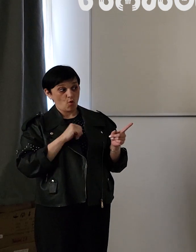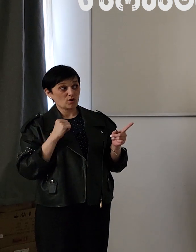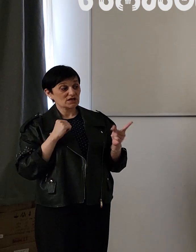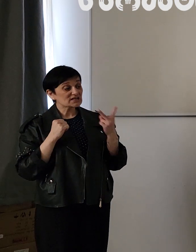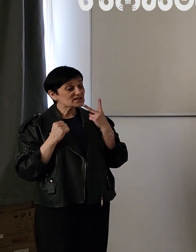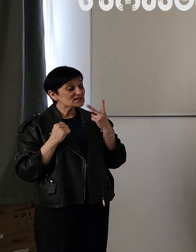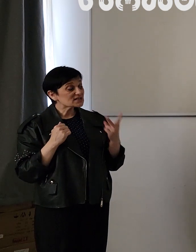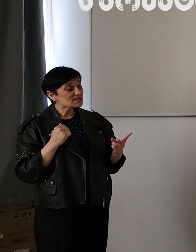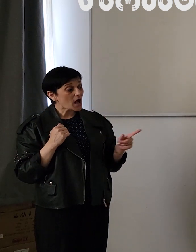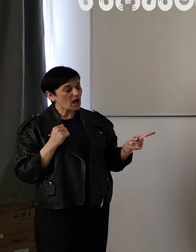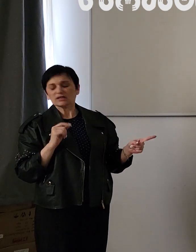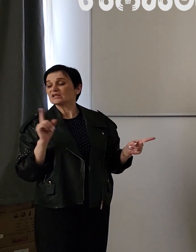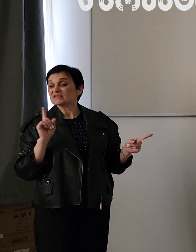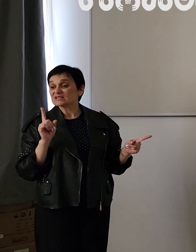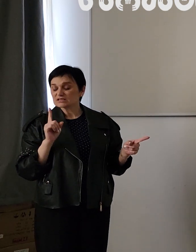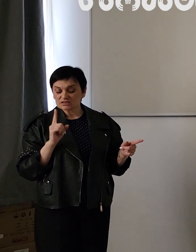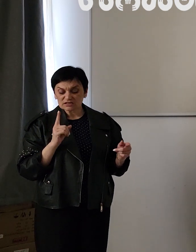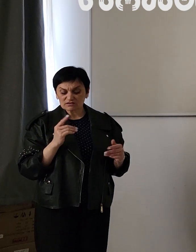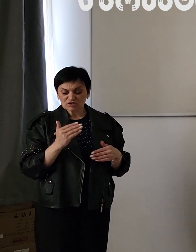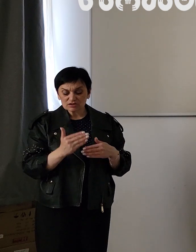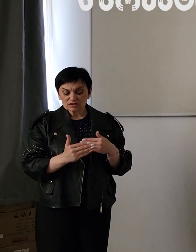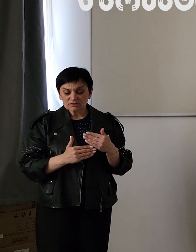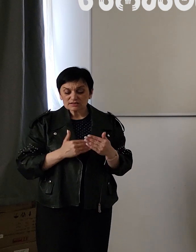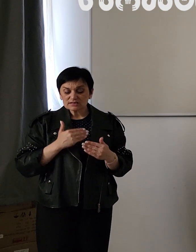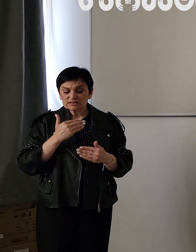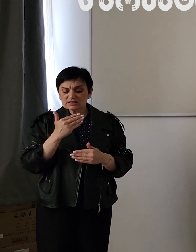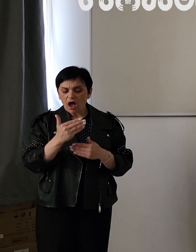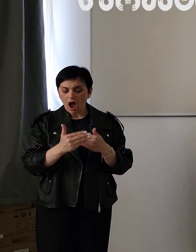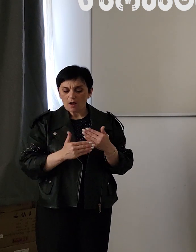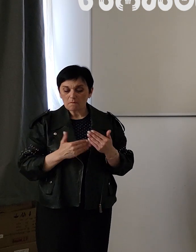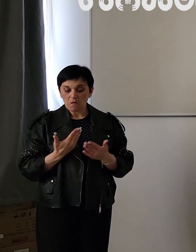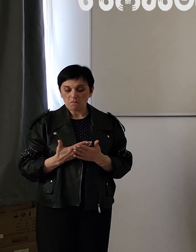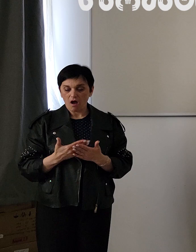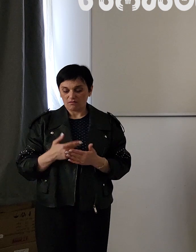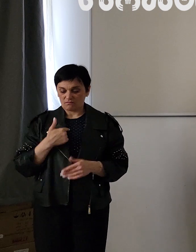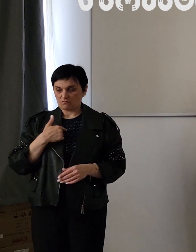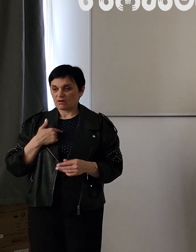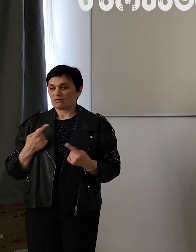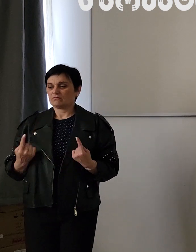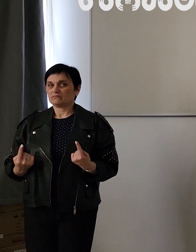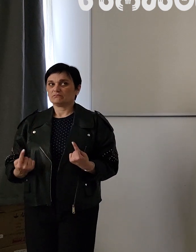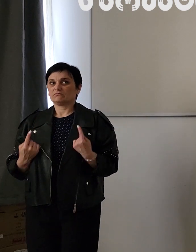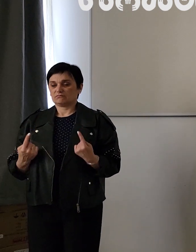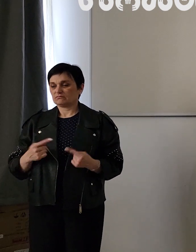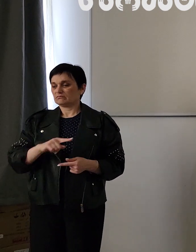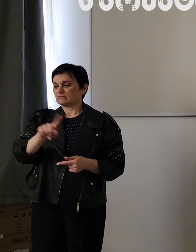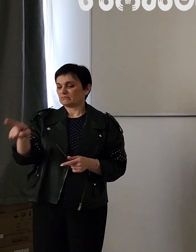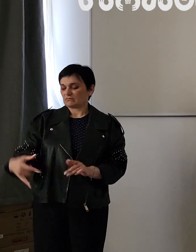ფიქრობს, რომ წარმატება ის არის, რომ შენ რო გახარ და სხვები რო გემსახურებია.